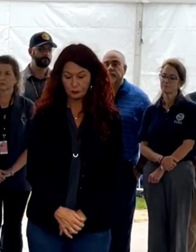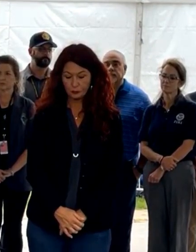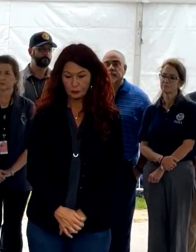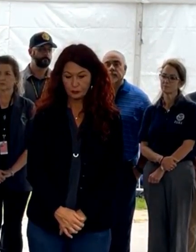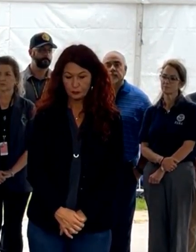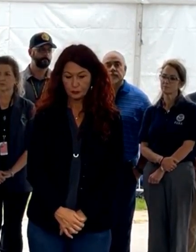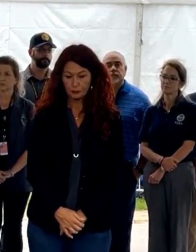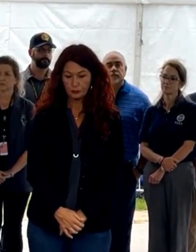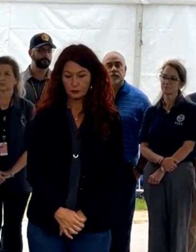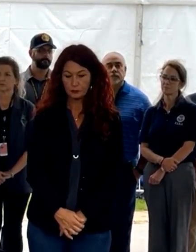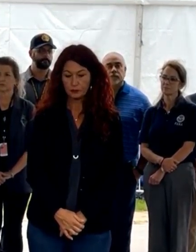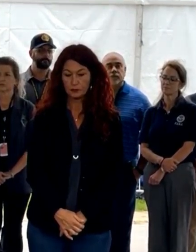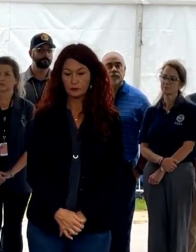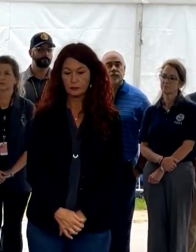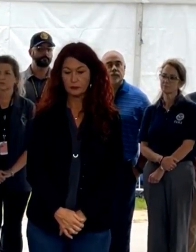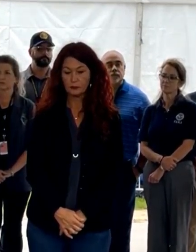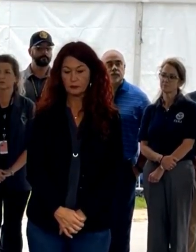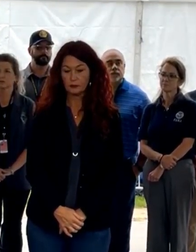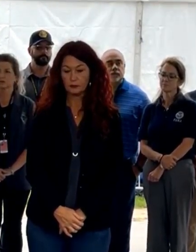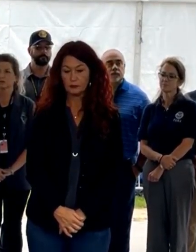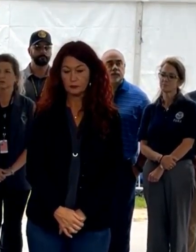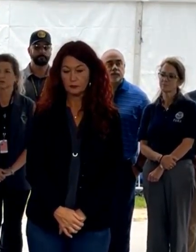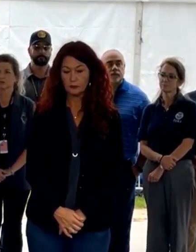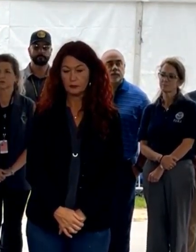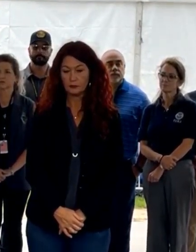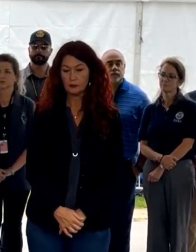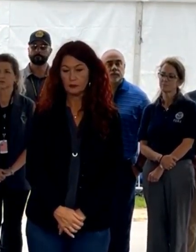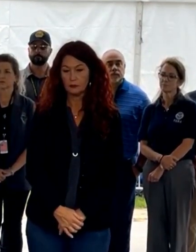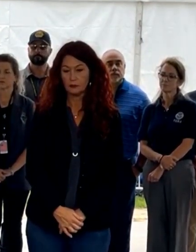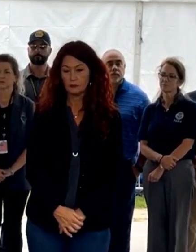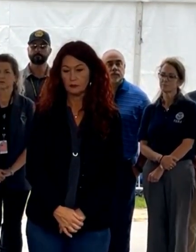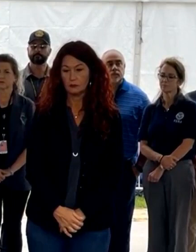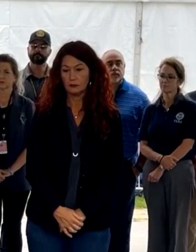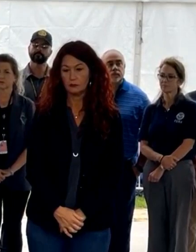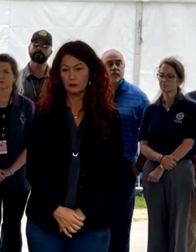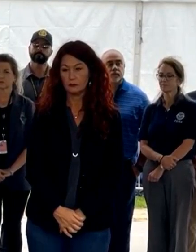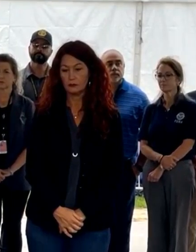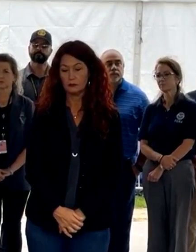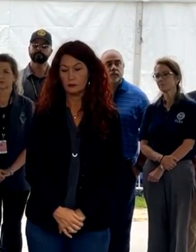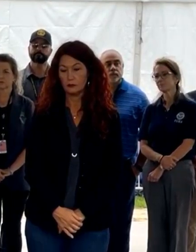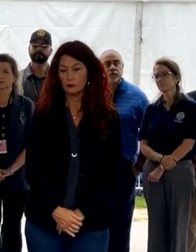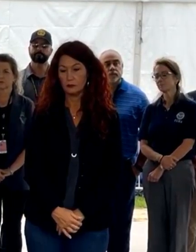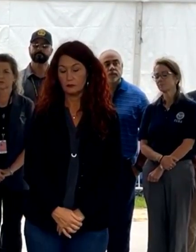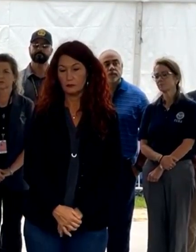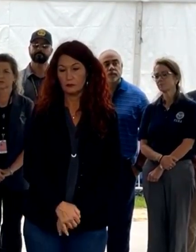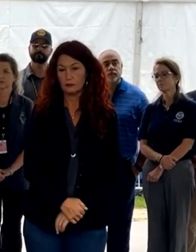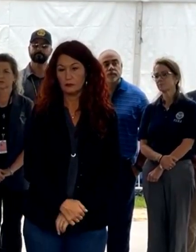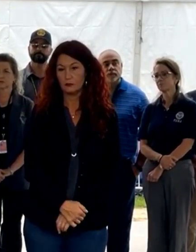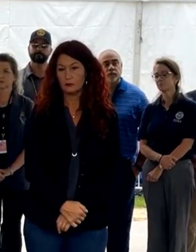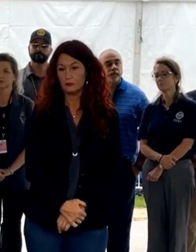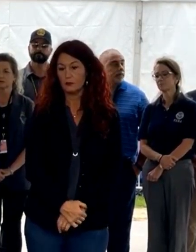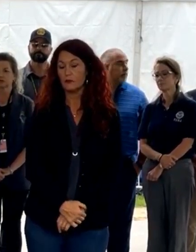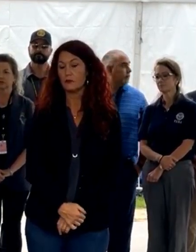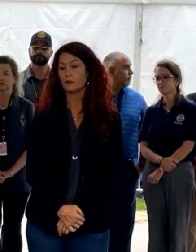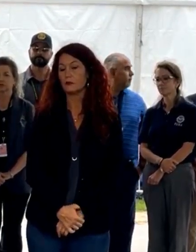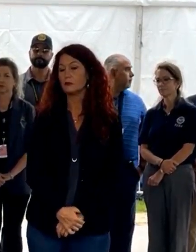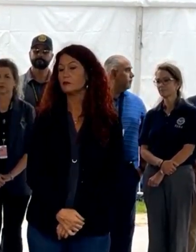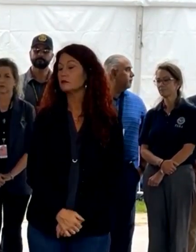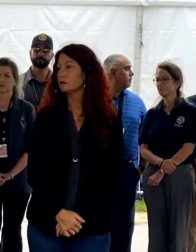estamos aquí unidos con la alcaldesa asegurando que esta prioridad sigue enfocado el gobernador. Muchas